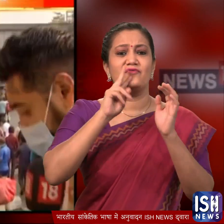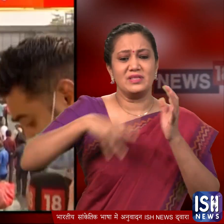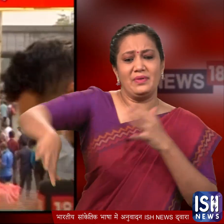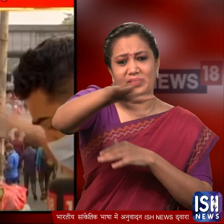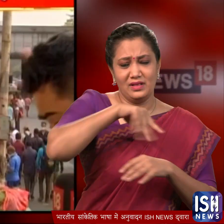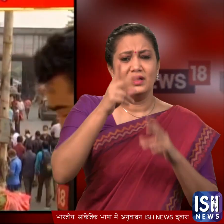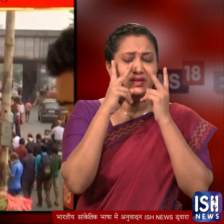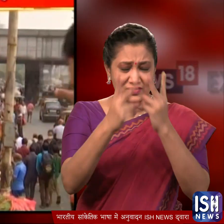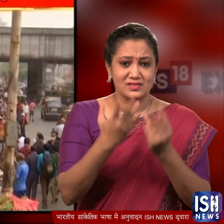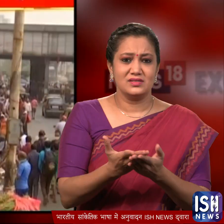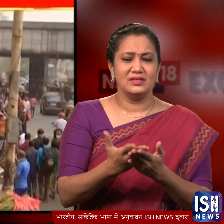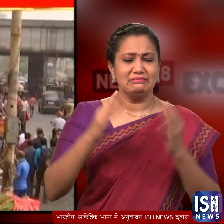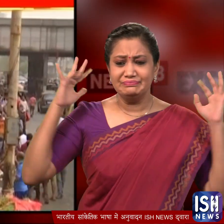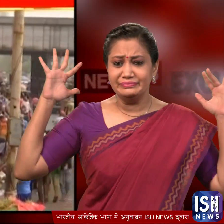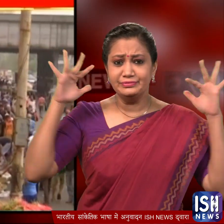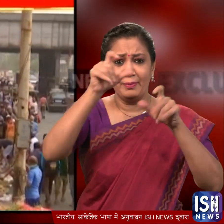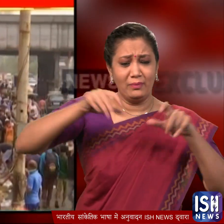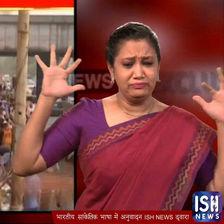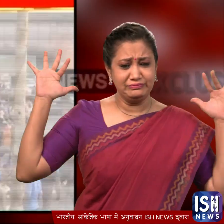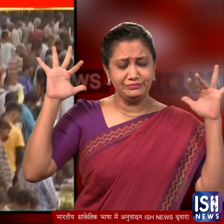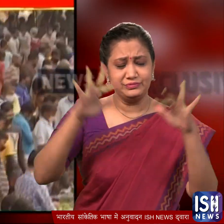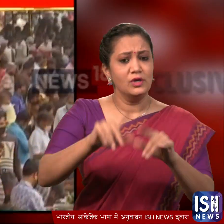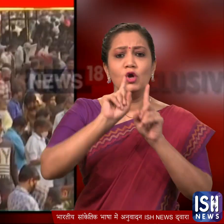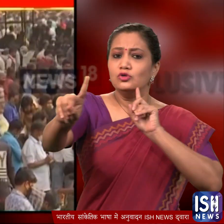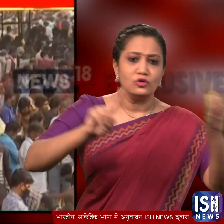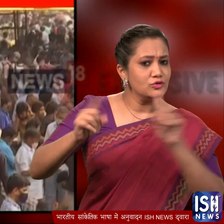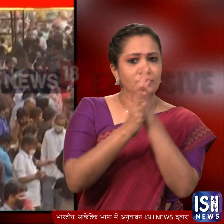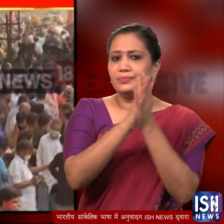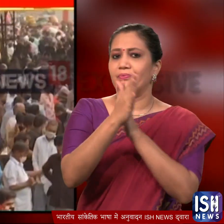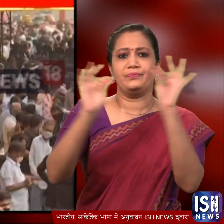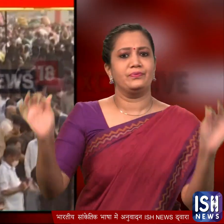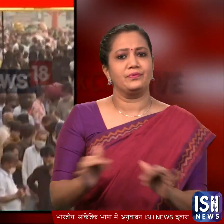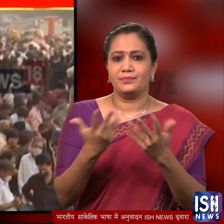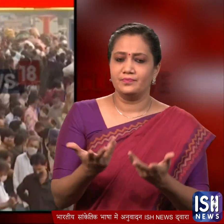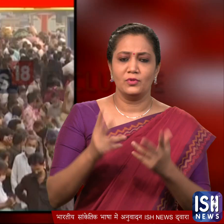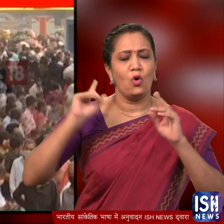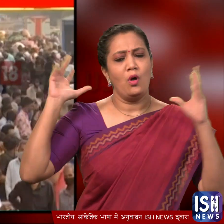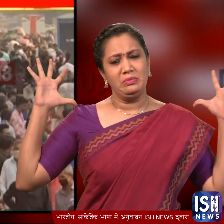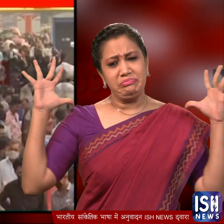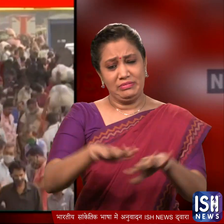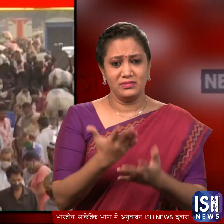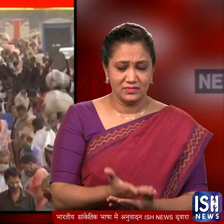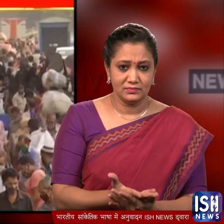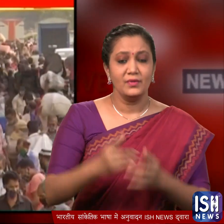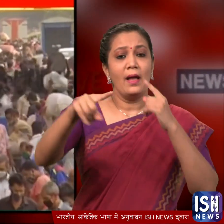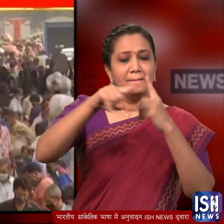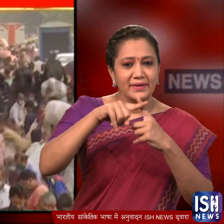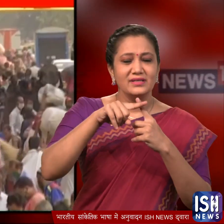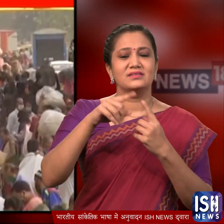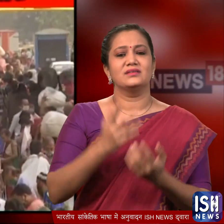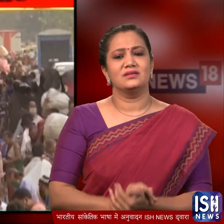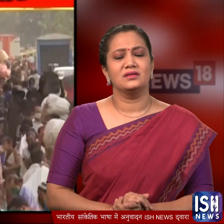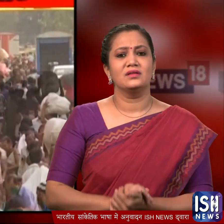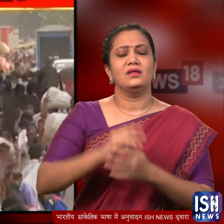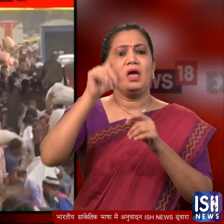सब्जी मंडी है और किस तरीके से जन सैलाब है यहाँ पे। एक तो सोशल डिस्टेंसिंग की धज्जियाँ उड़ा जा रही हैं, साथ ही साथ जो है ना ही